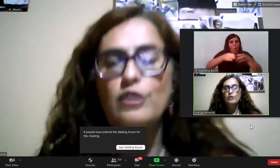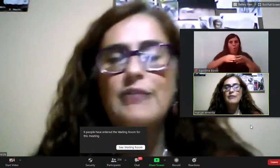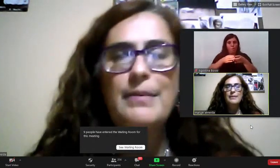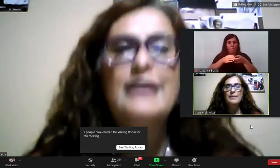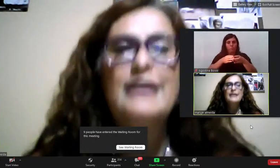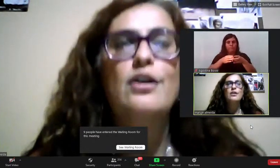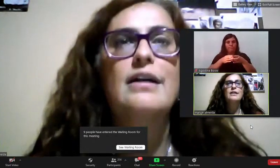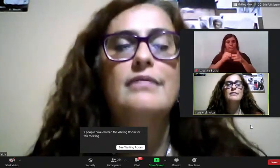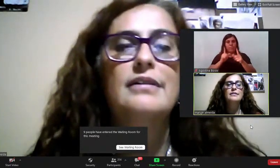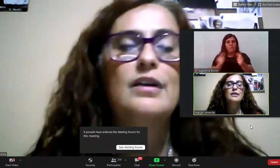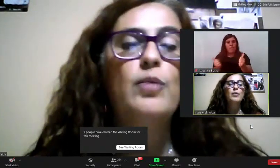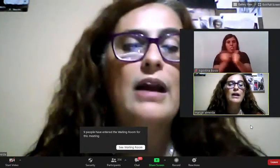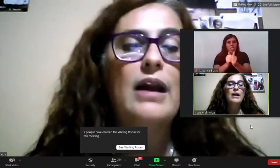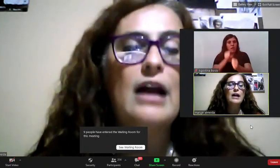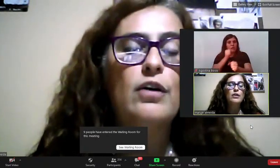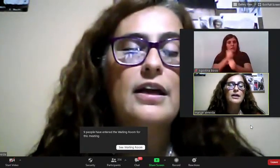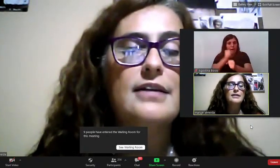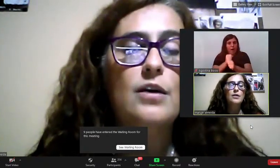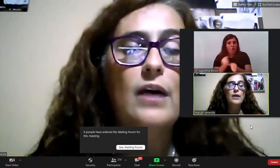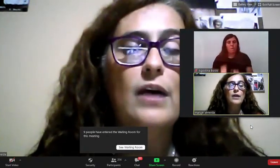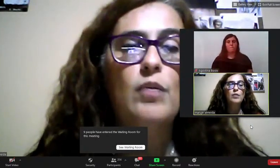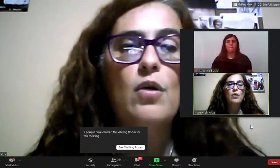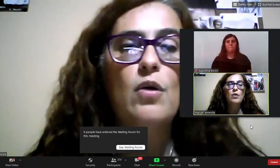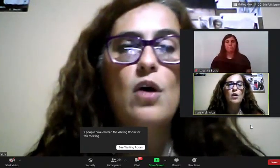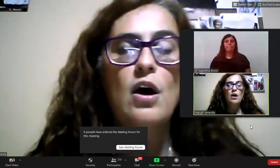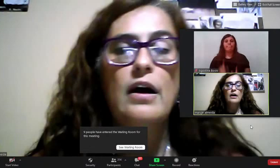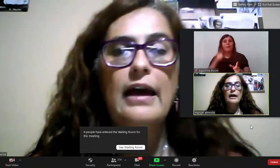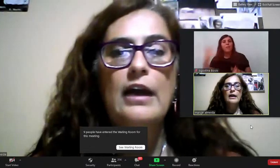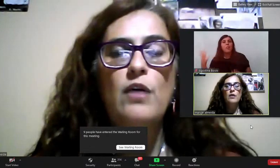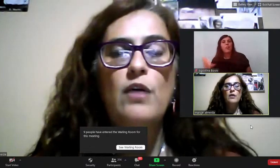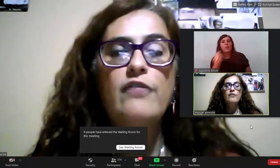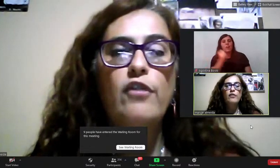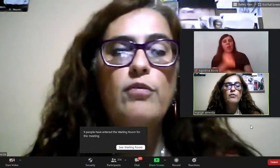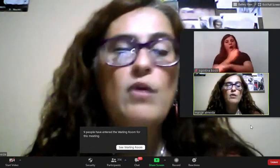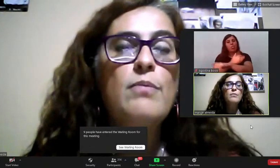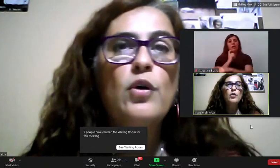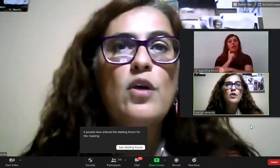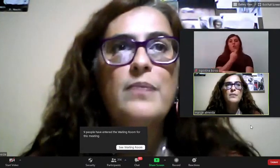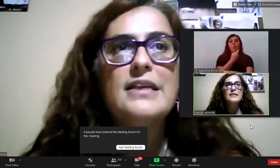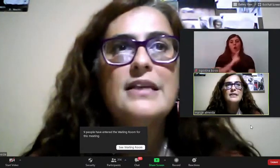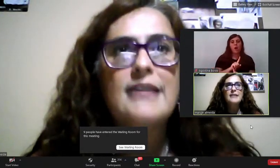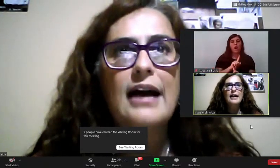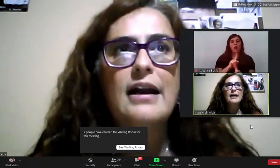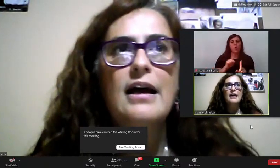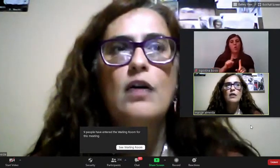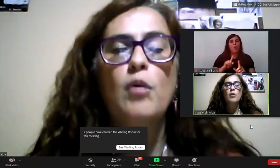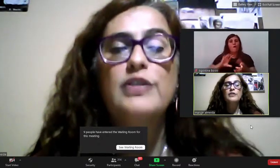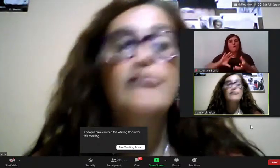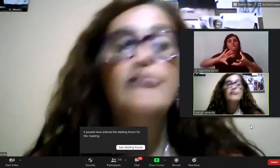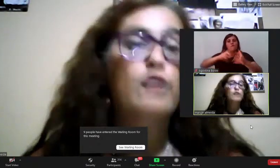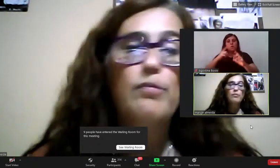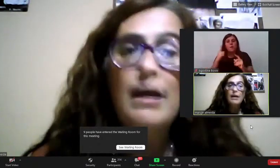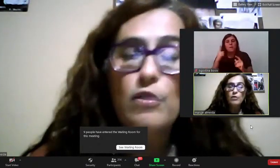En esto también quiero recuperar algo que dice Juan, cómo no hay modo de pensar cómo transformamos